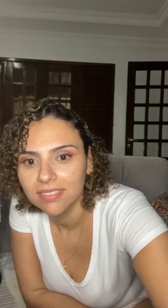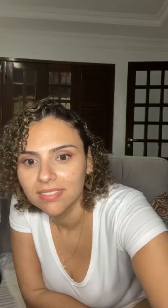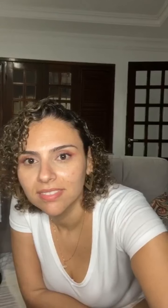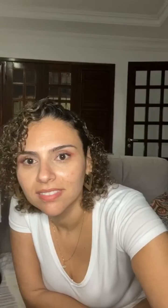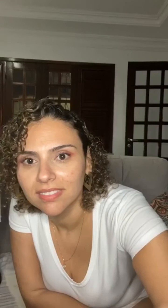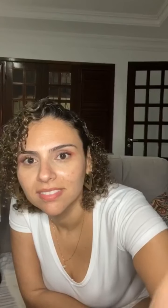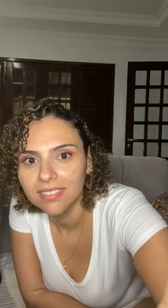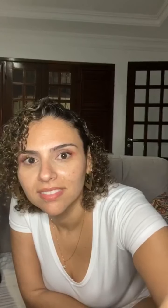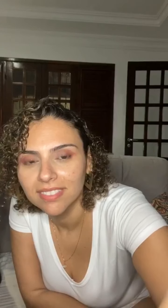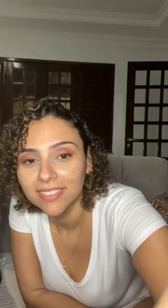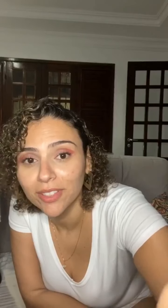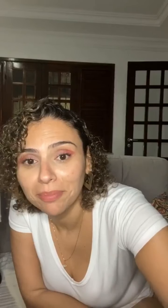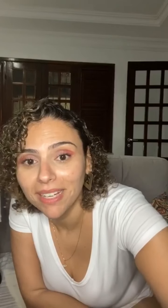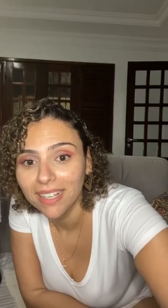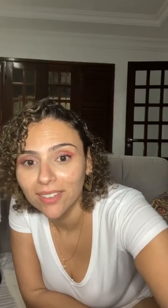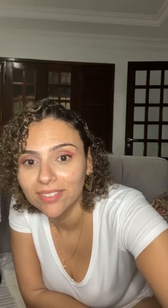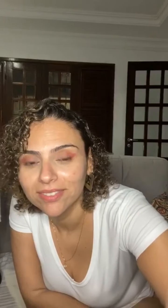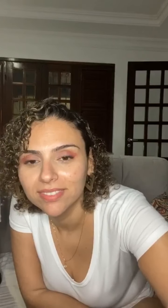Passando, né?